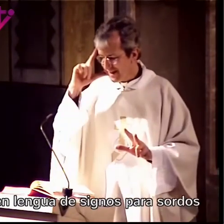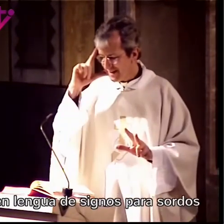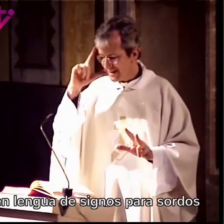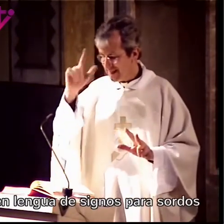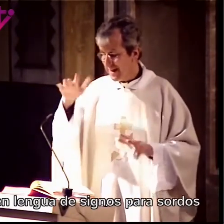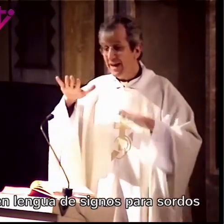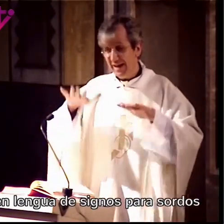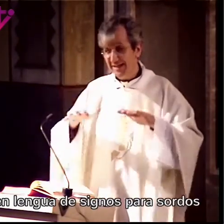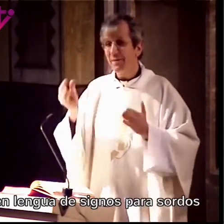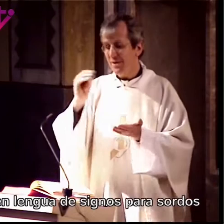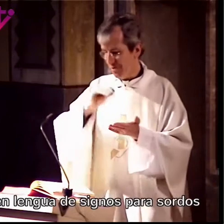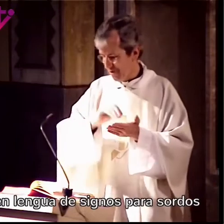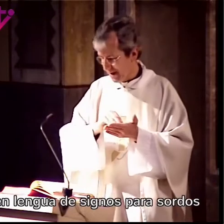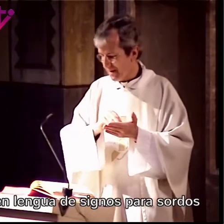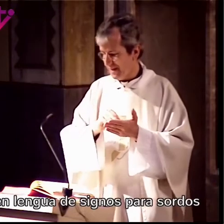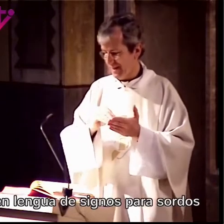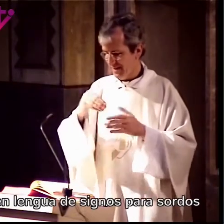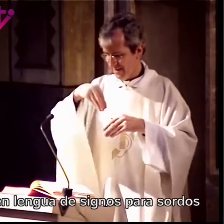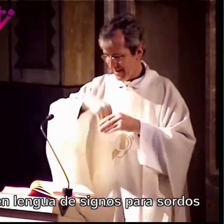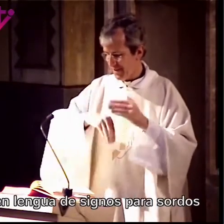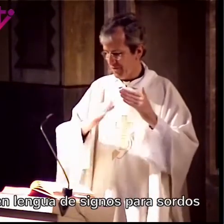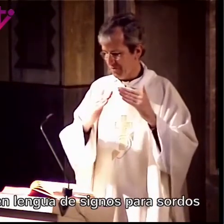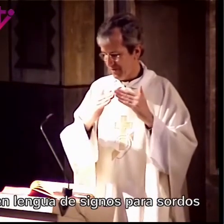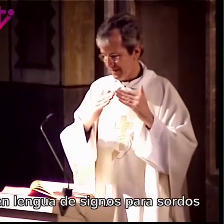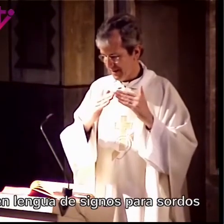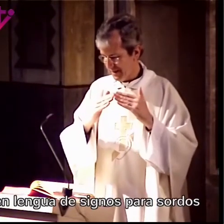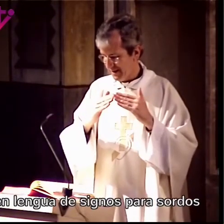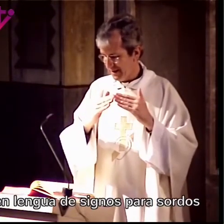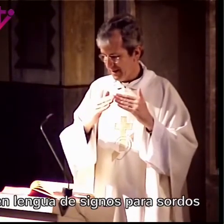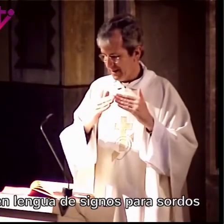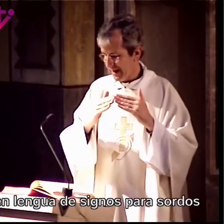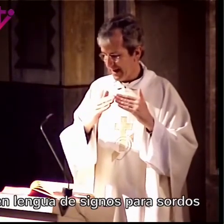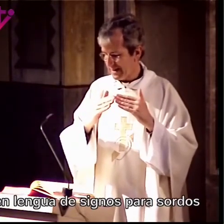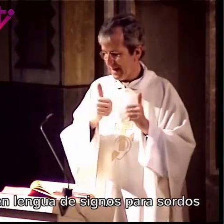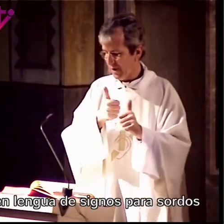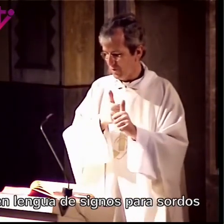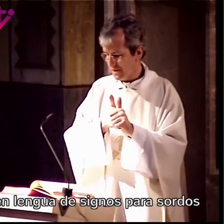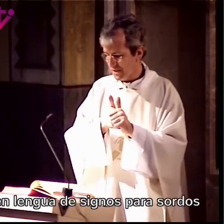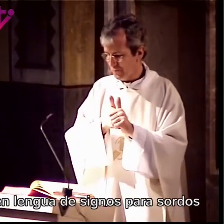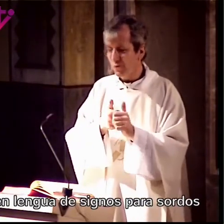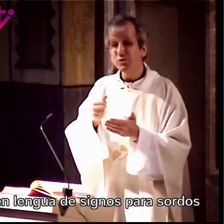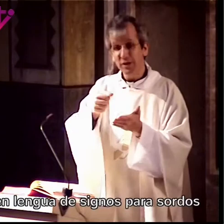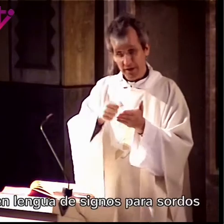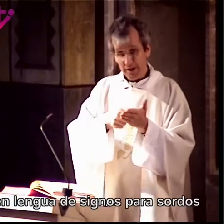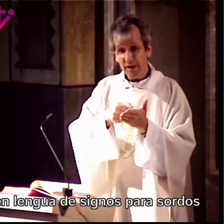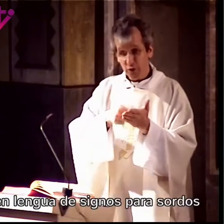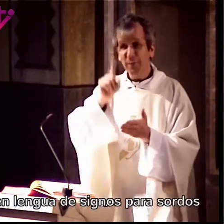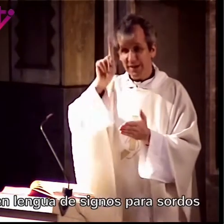estaban otra vez dentro de casa los discípulos y Tomás